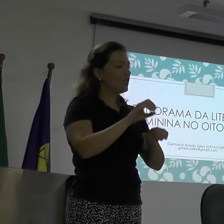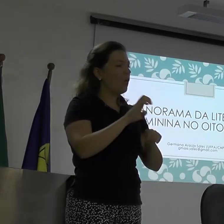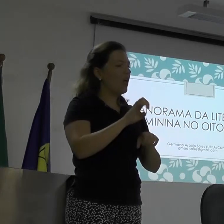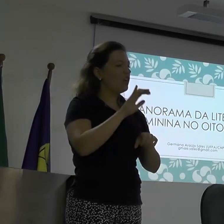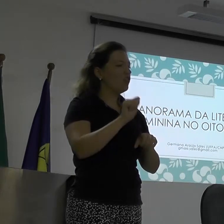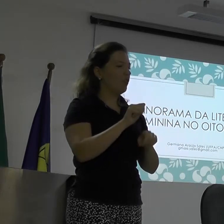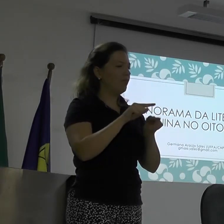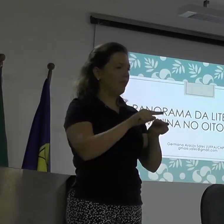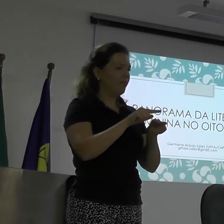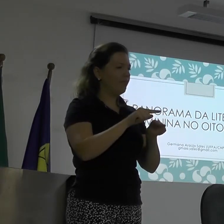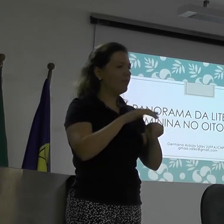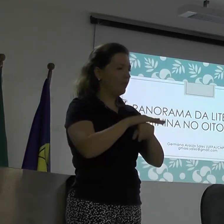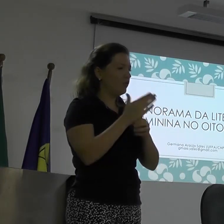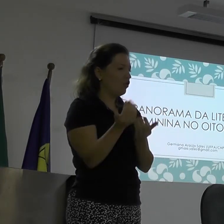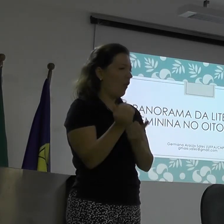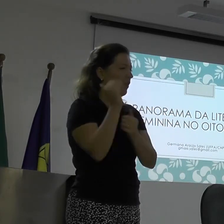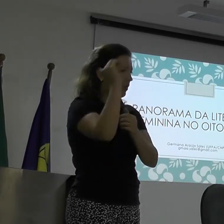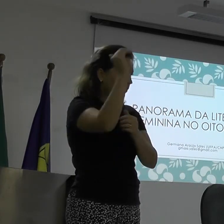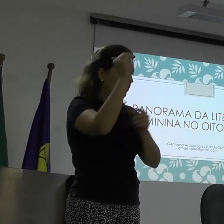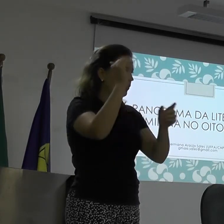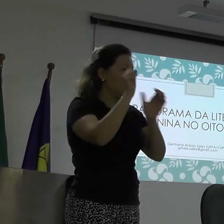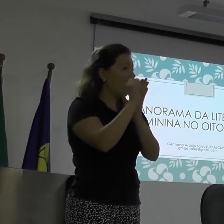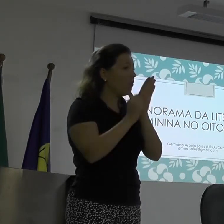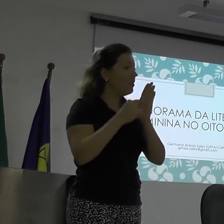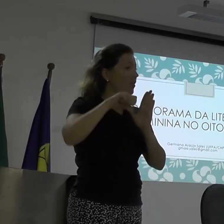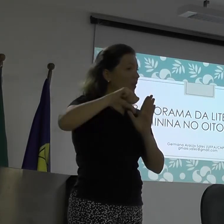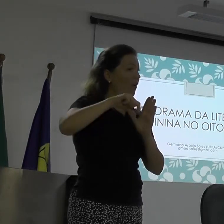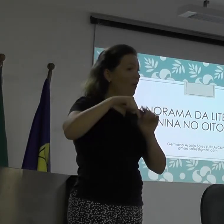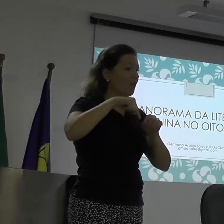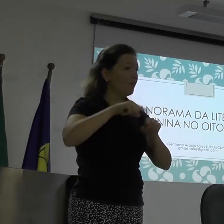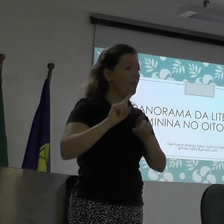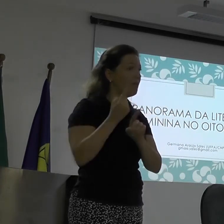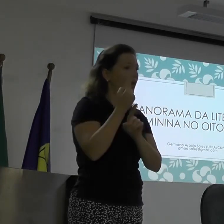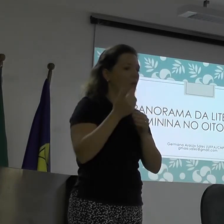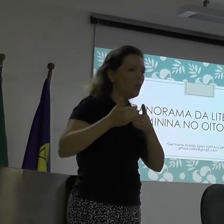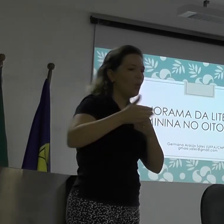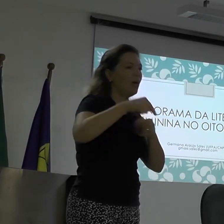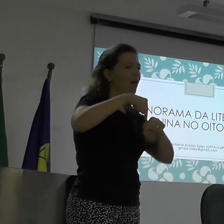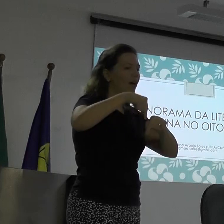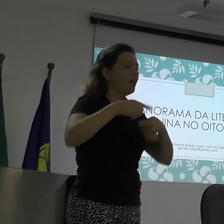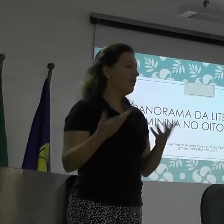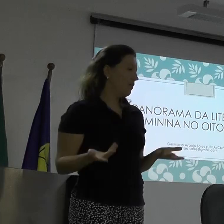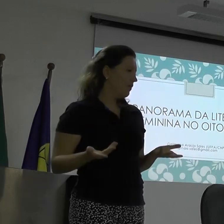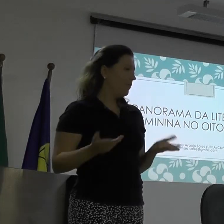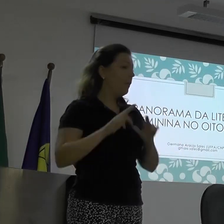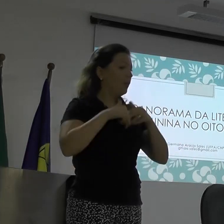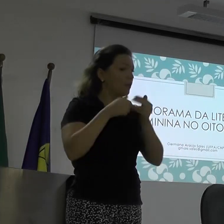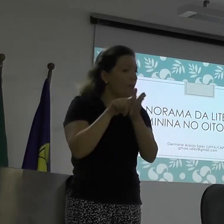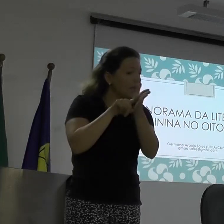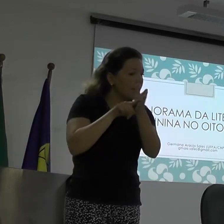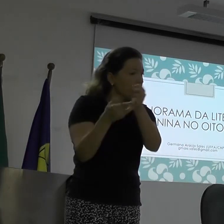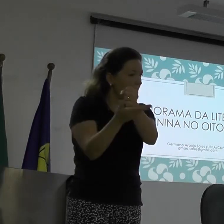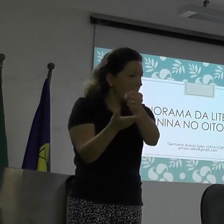e adultos no século XIX. Então, a pesquisa com as fontes